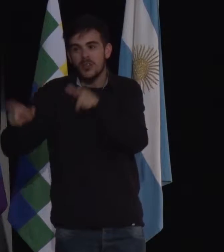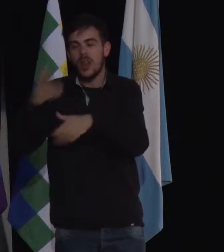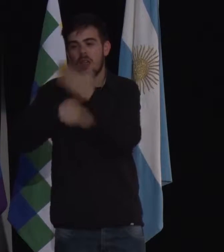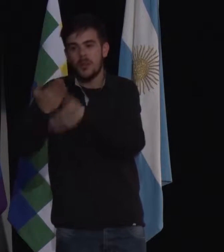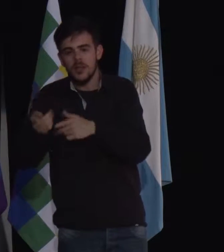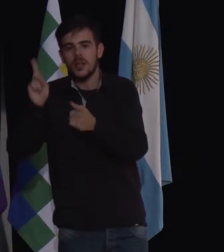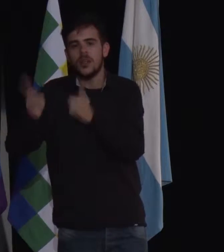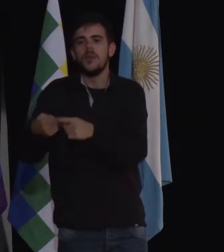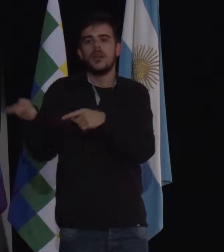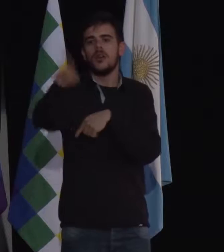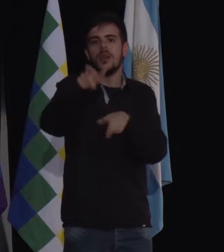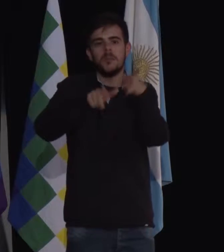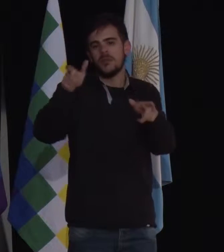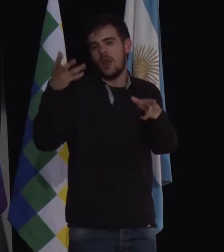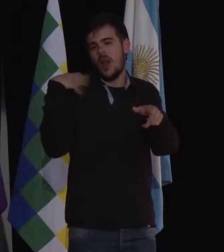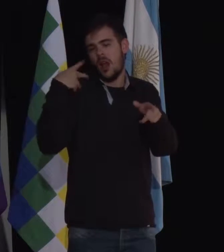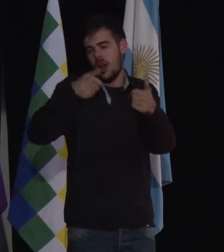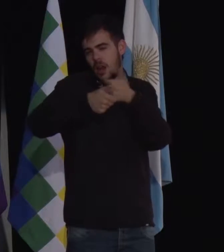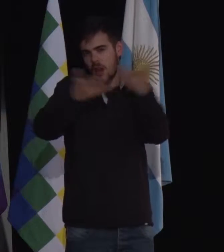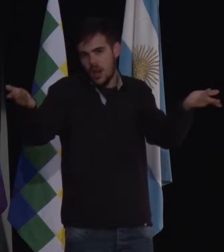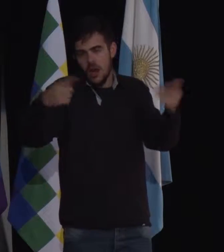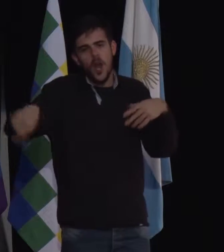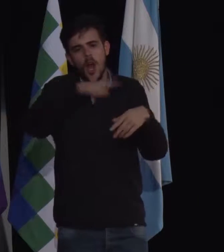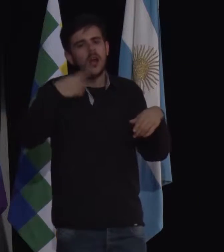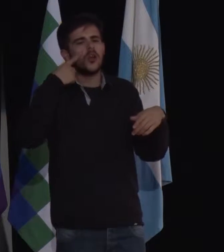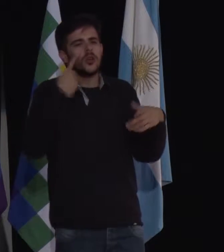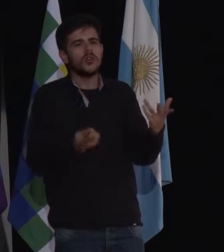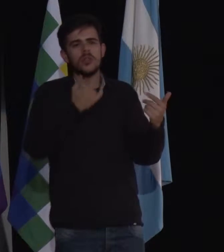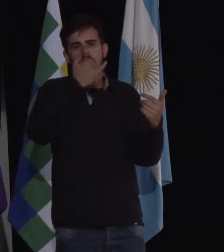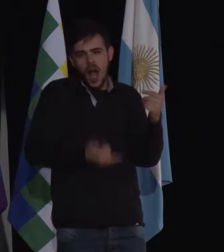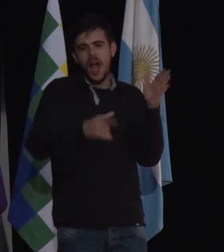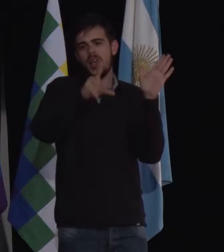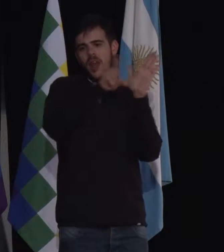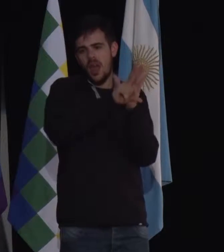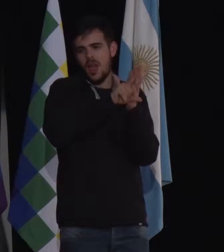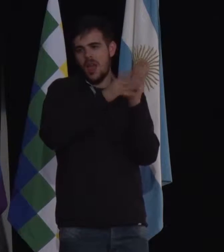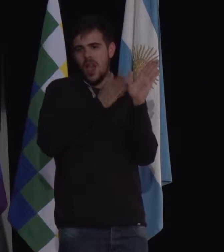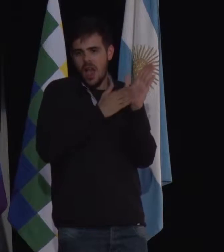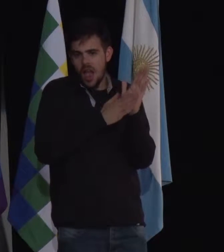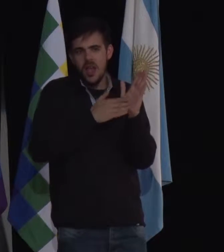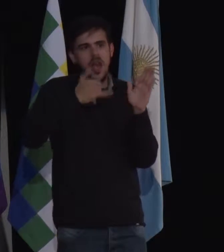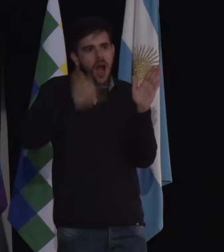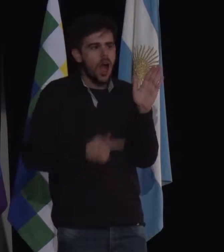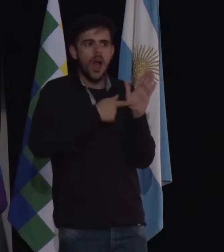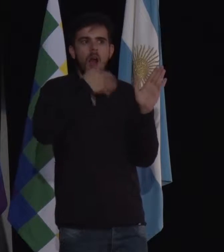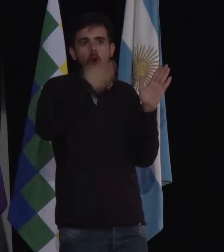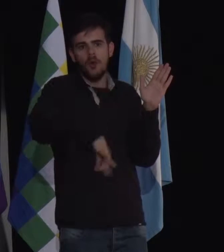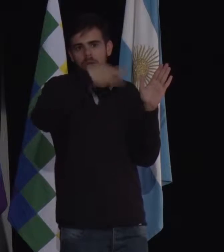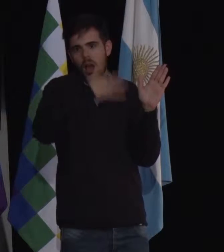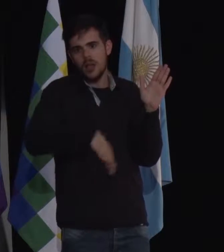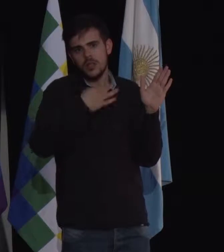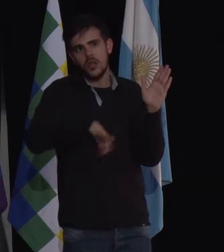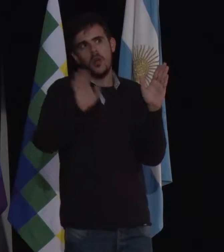pueda conocer que existen estas normativas, que existen estas obligaciones para todos los medios de comunicación